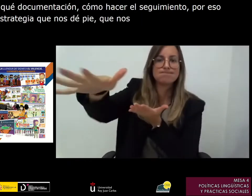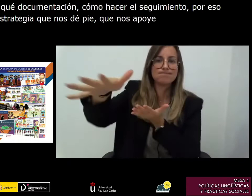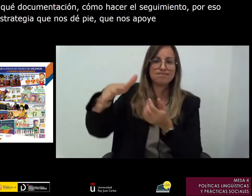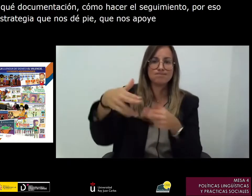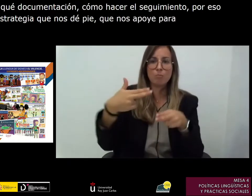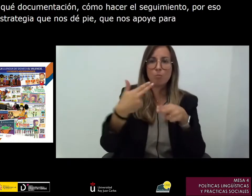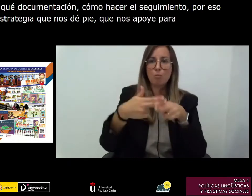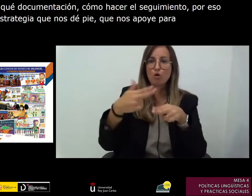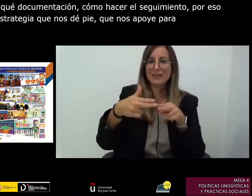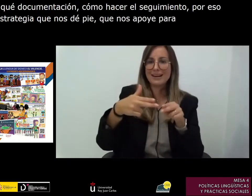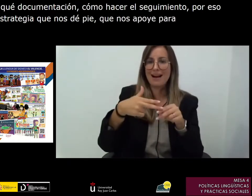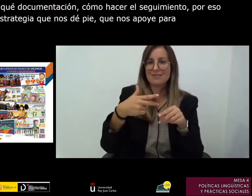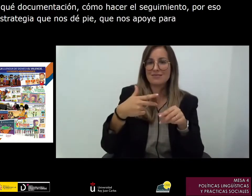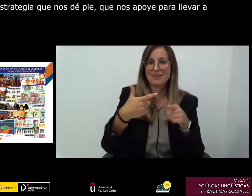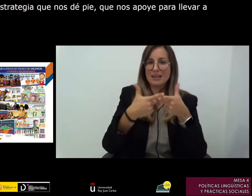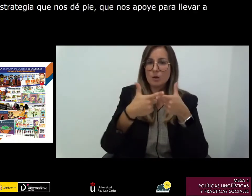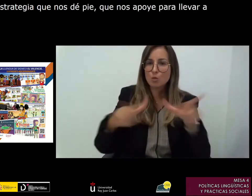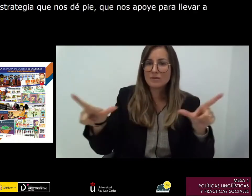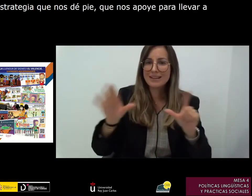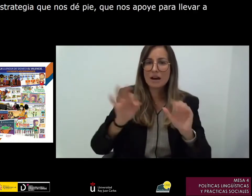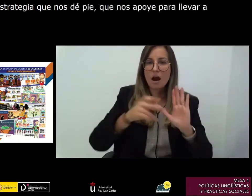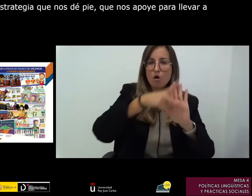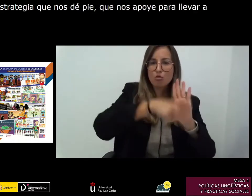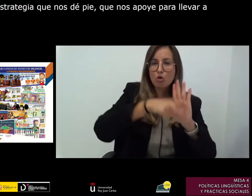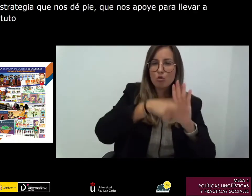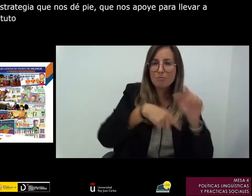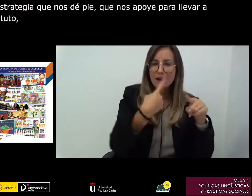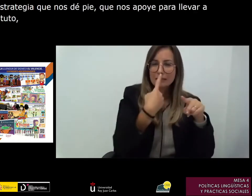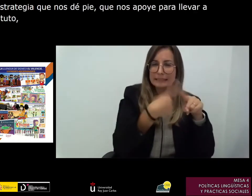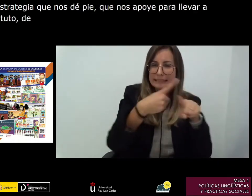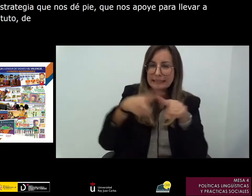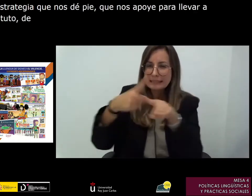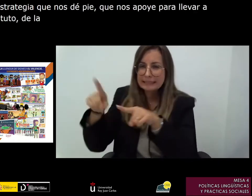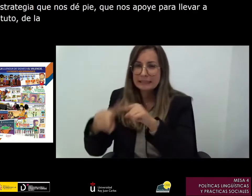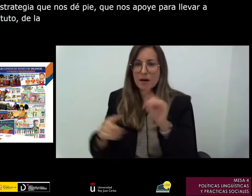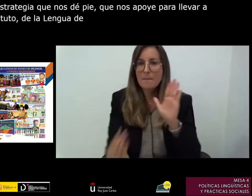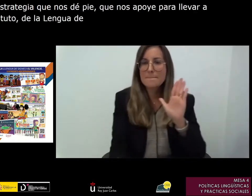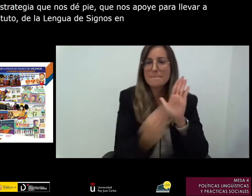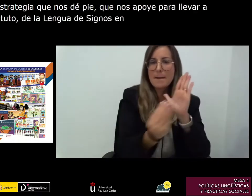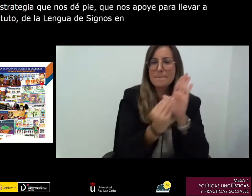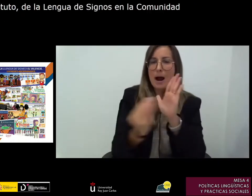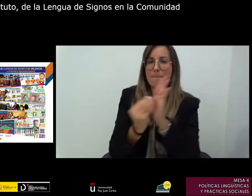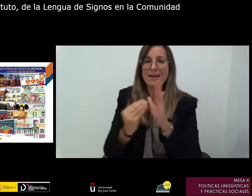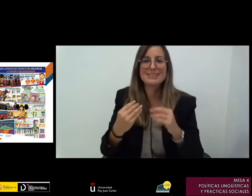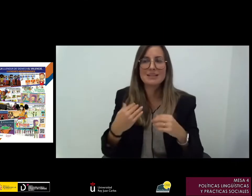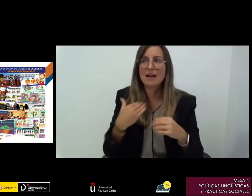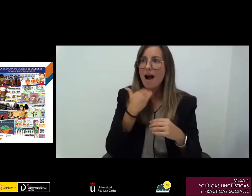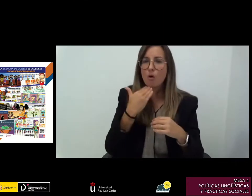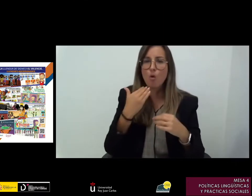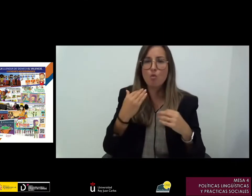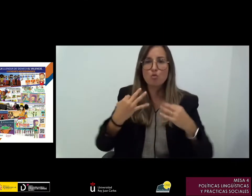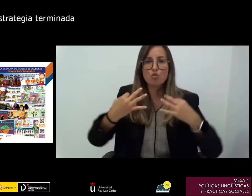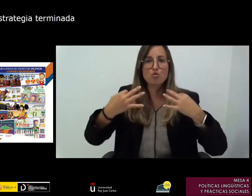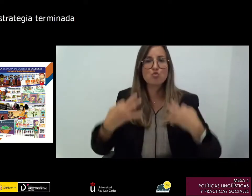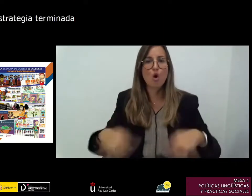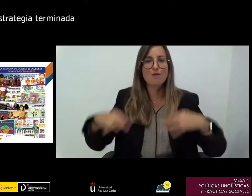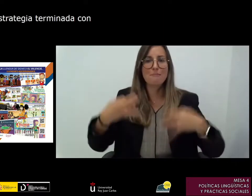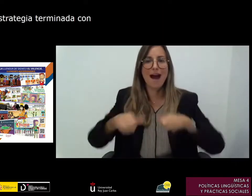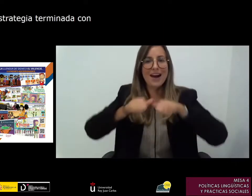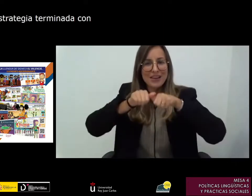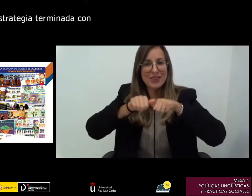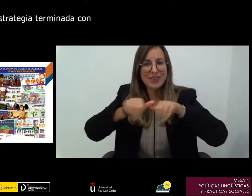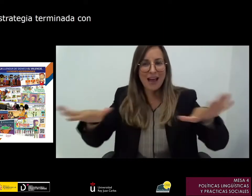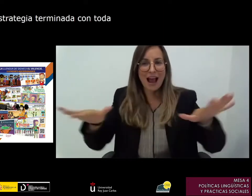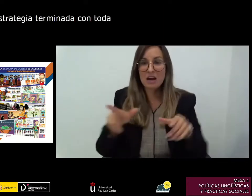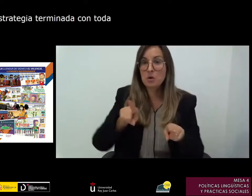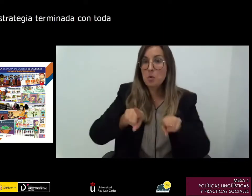Valenciana. Ya está la estrategia terminada, con toda la normativa, con toda la